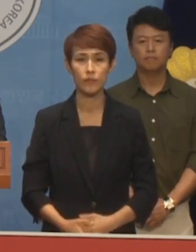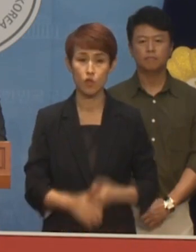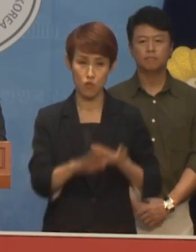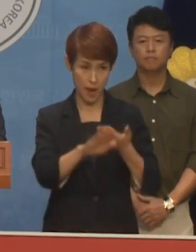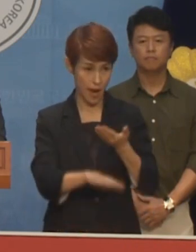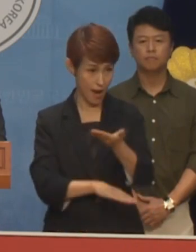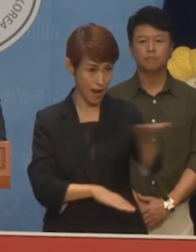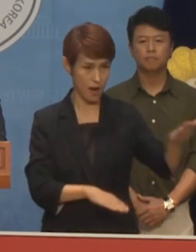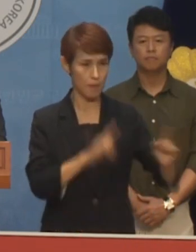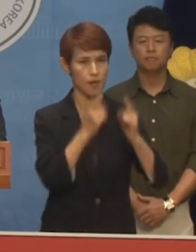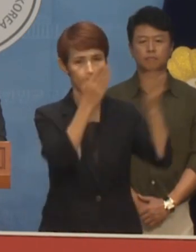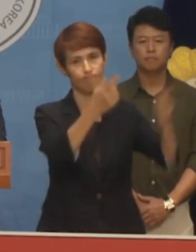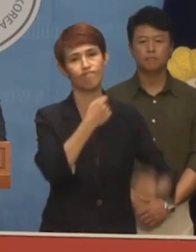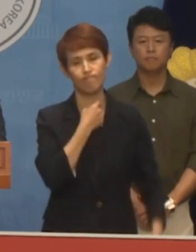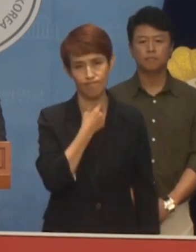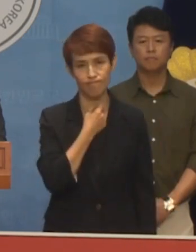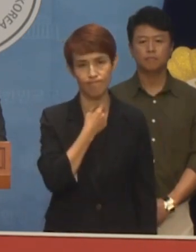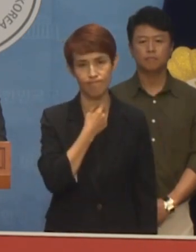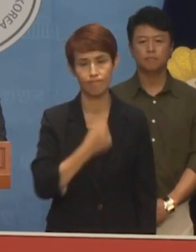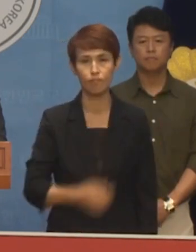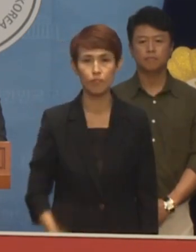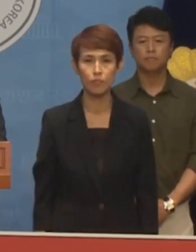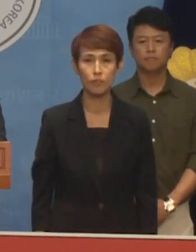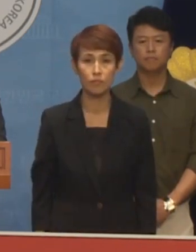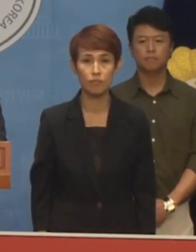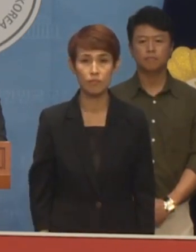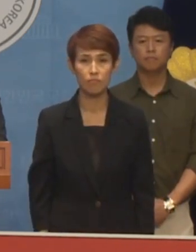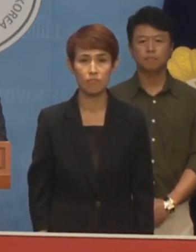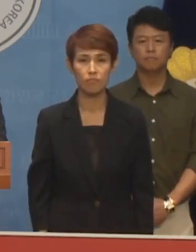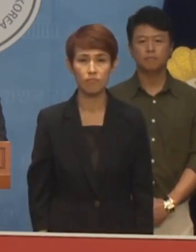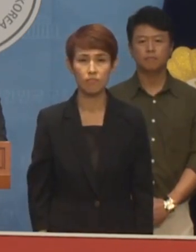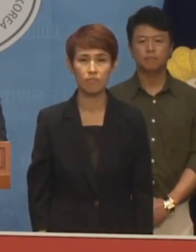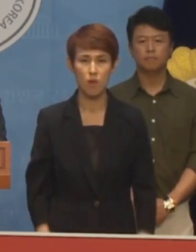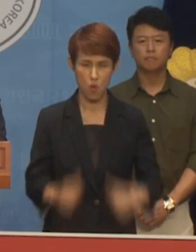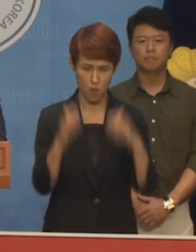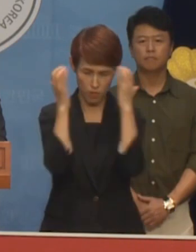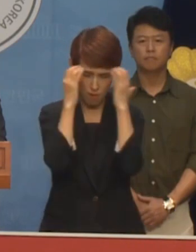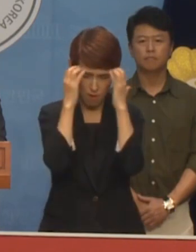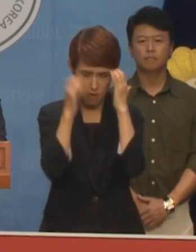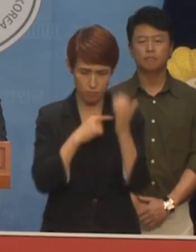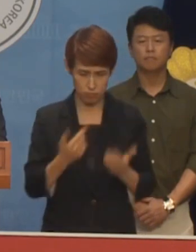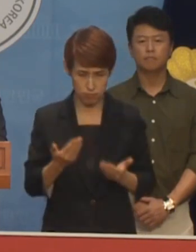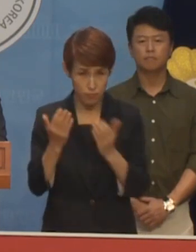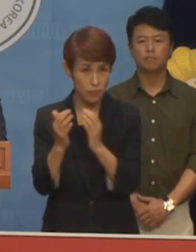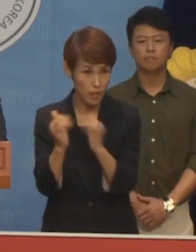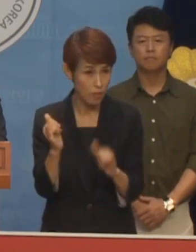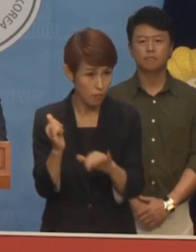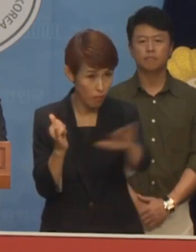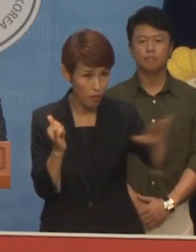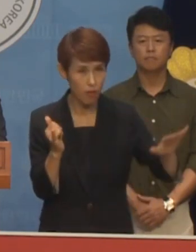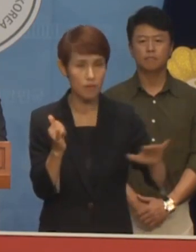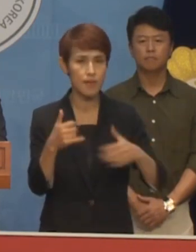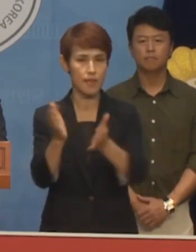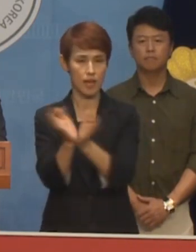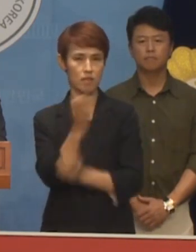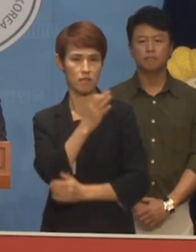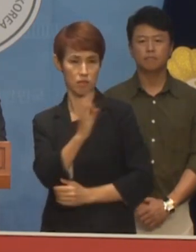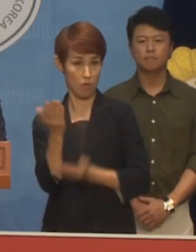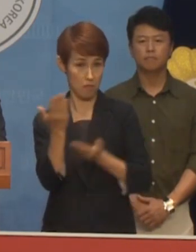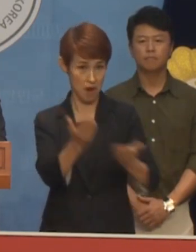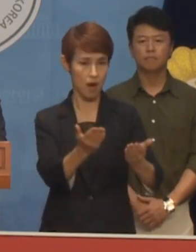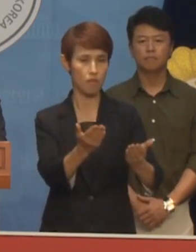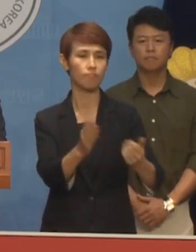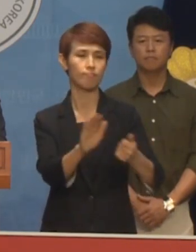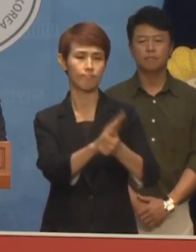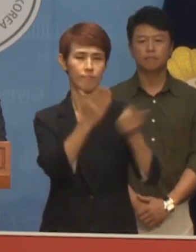후배들에게 이렇게 이야기해주고 싶습니다. 너희들처럼 고생하고 헌신한 청년들은 당에서 인정받고 대우받을 수